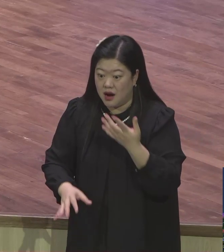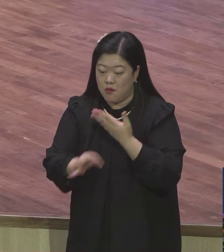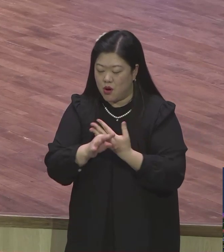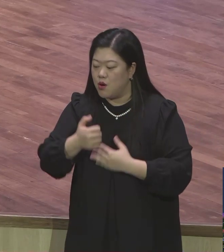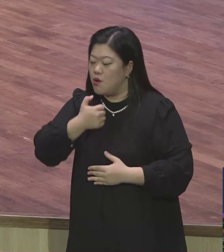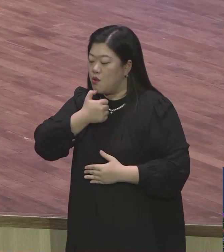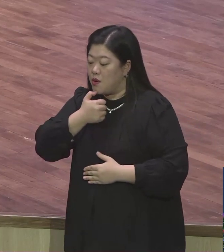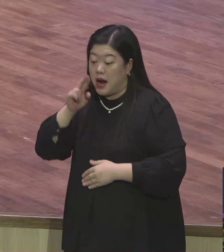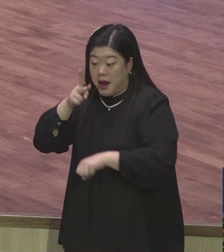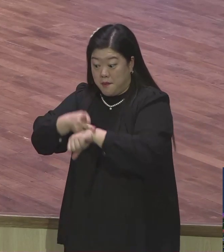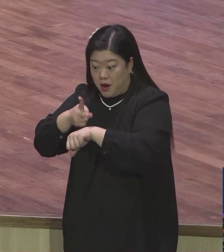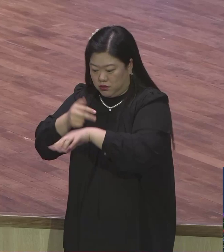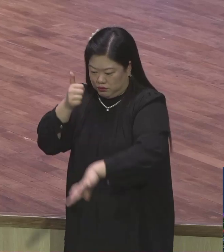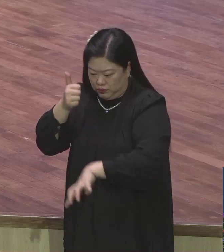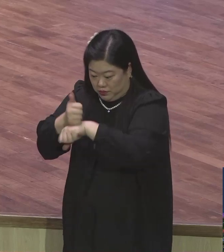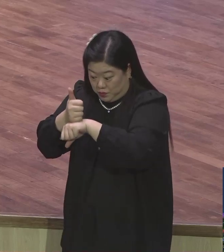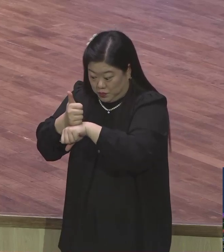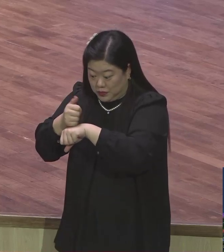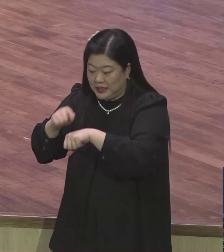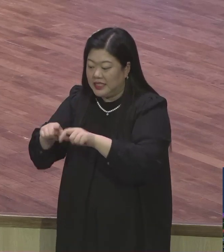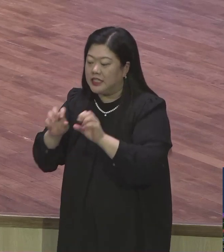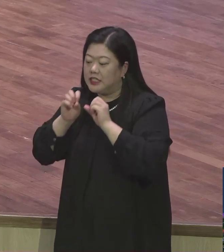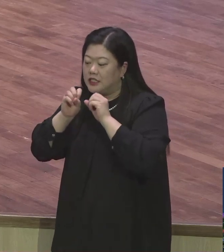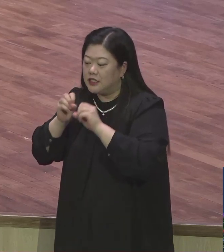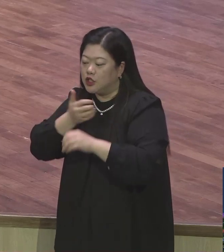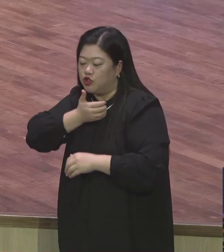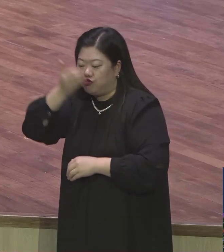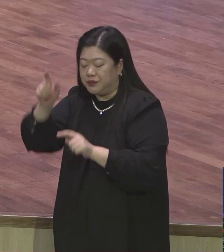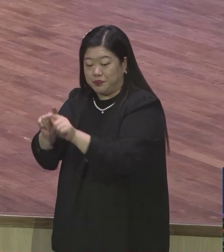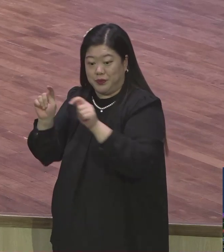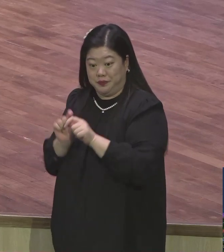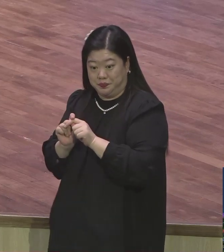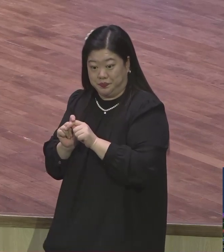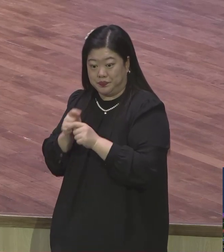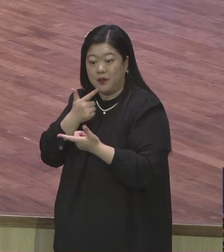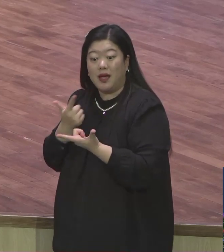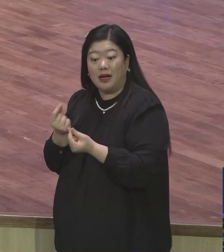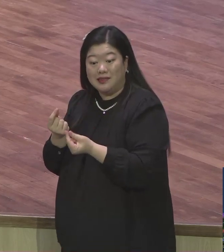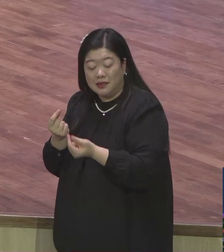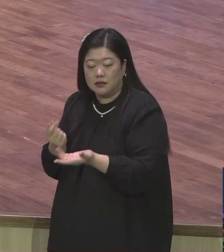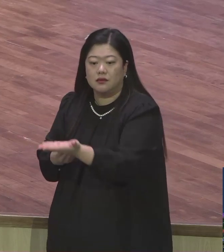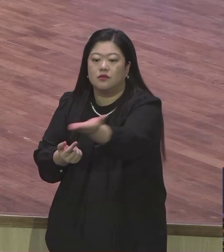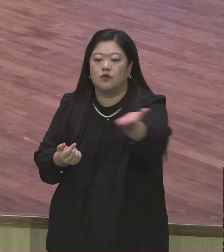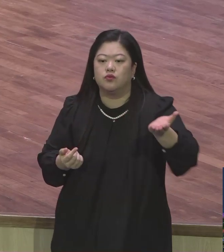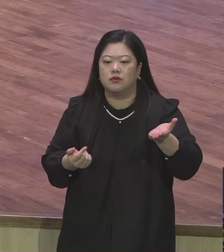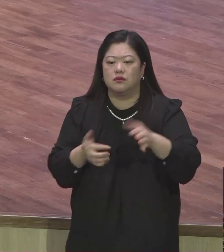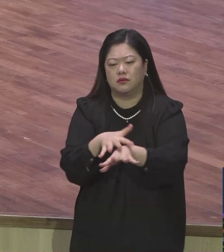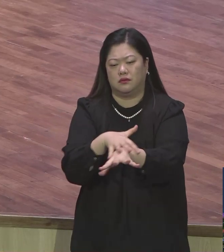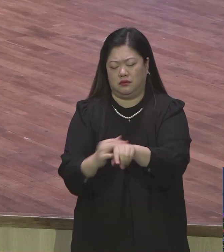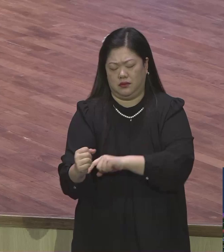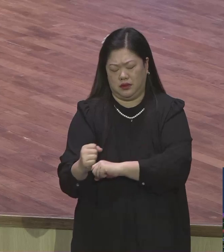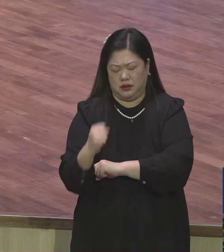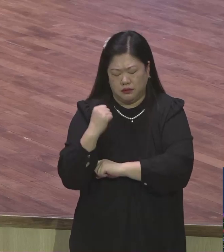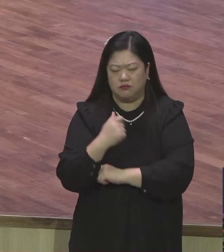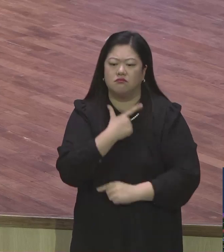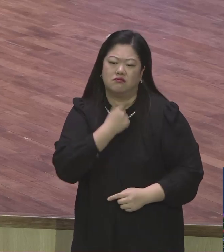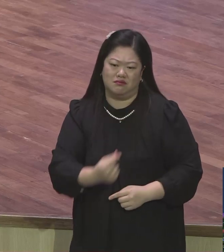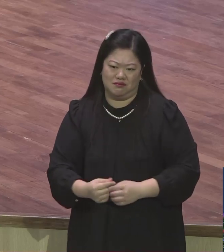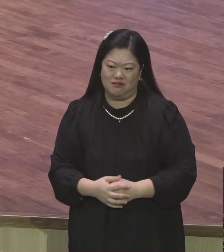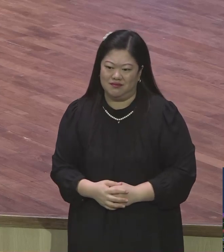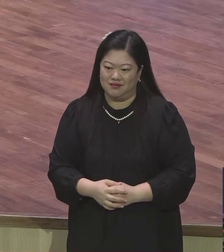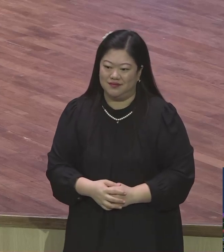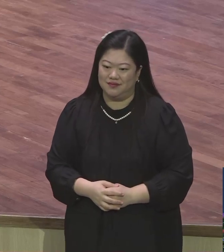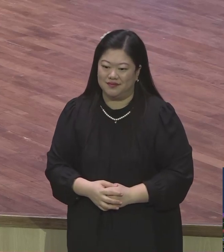드림팀이다. 이 시대 하나님 나라 확장의 드림팀이라고 하는 확신을 저는 가지고 있습니다.